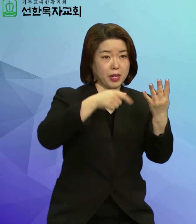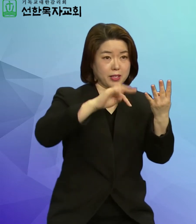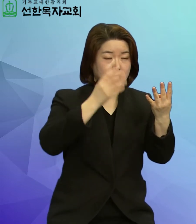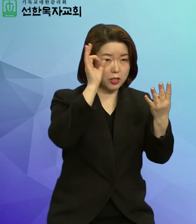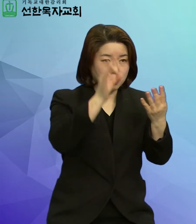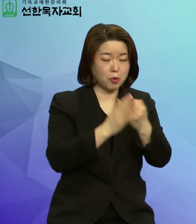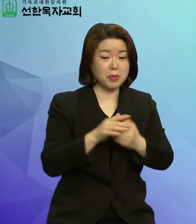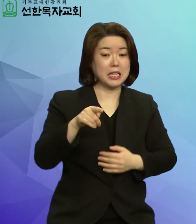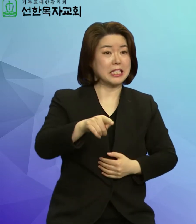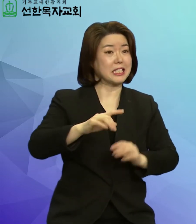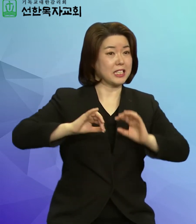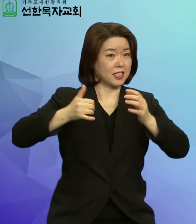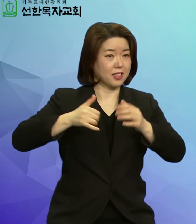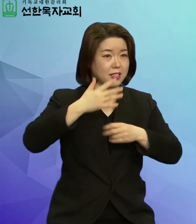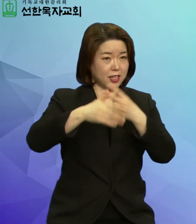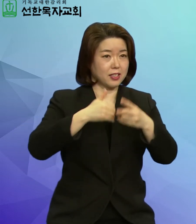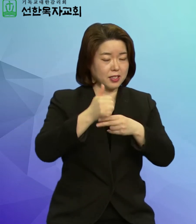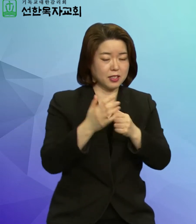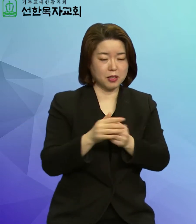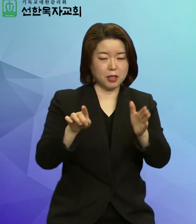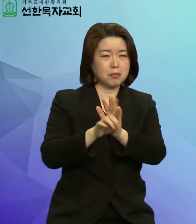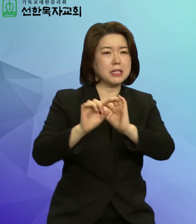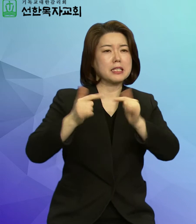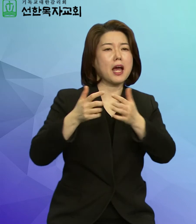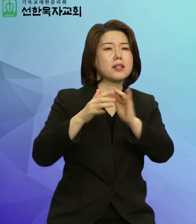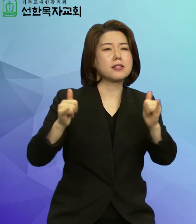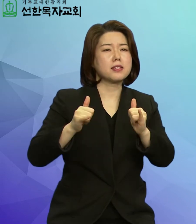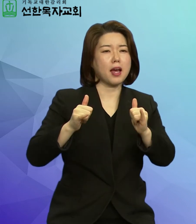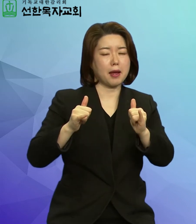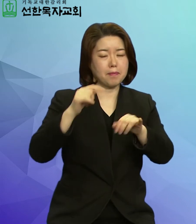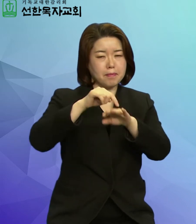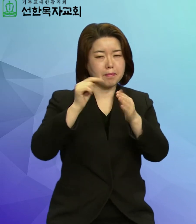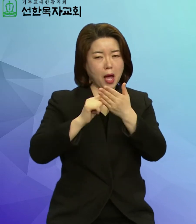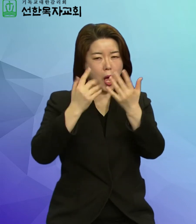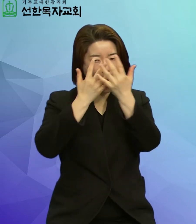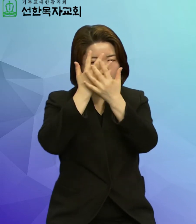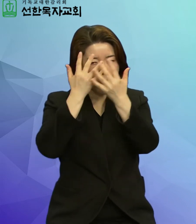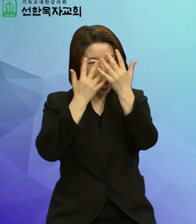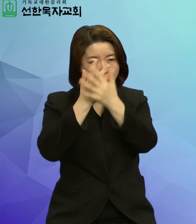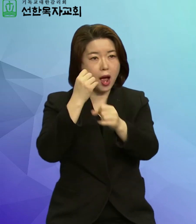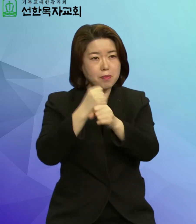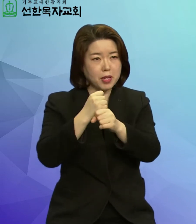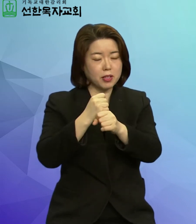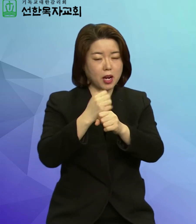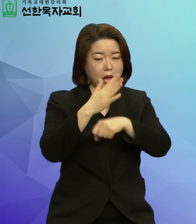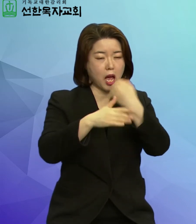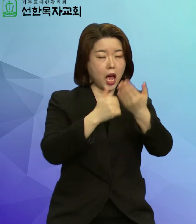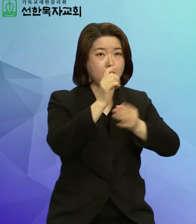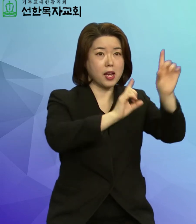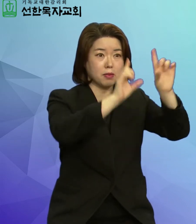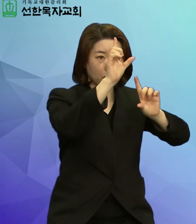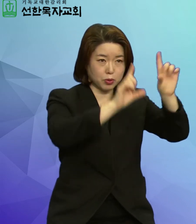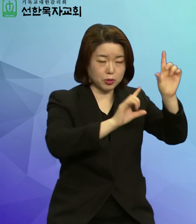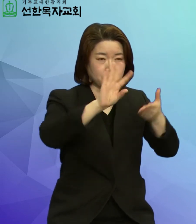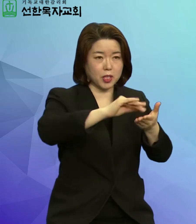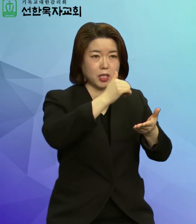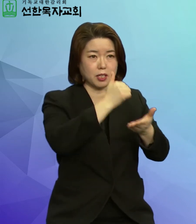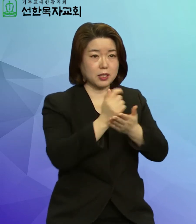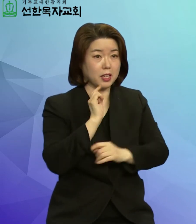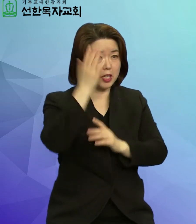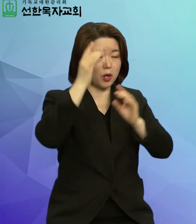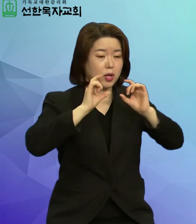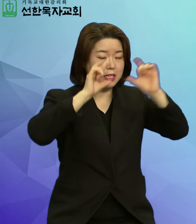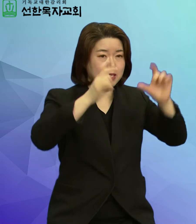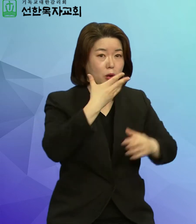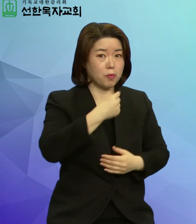4절에 보면 이 세상의 신이 믿지 않는 자들의 마음을 어둡게 하여 하나님의 형상이신 그리스도의